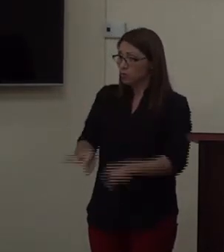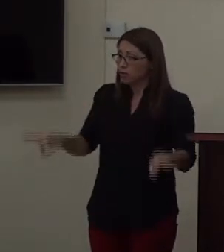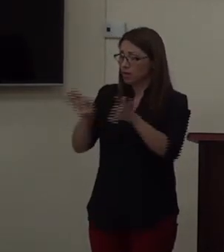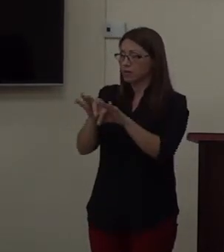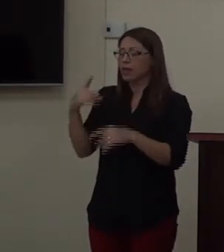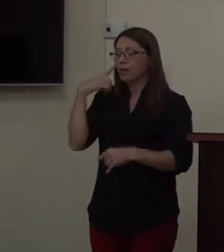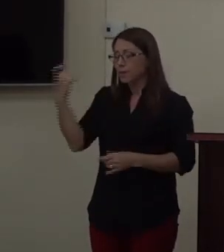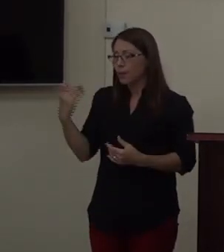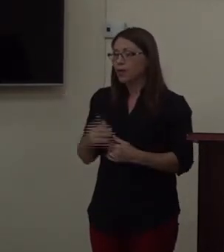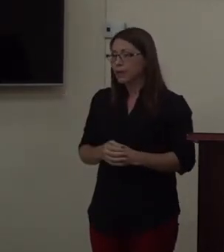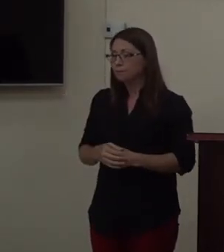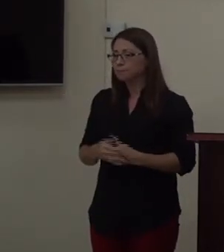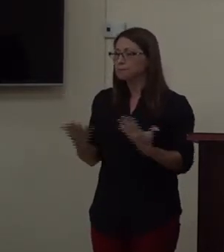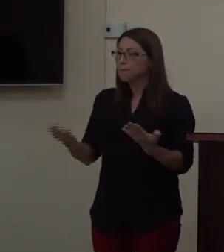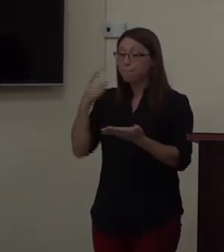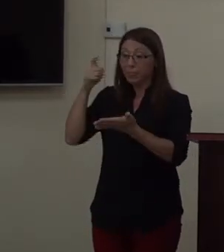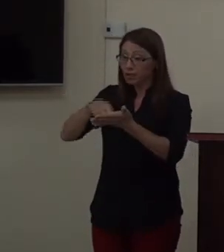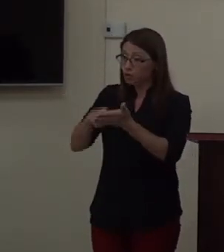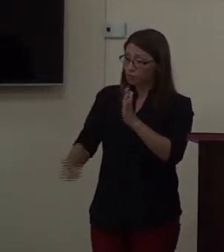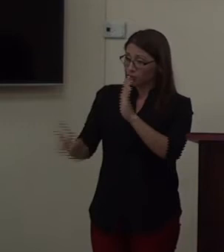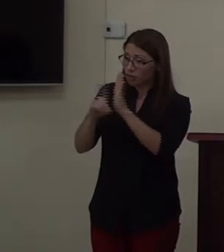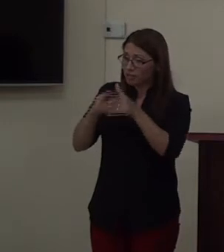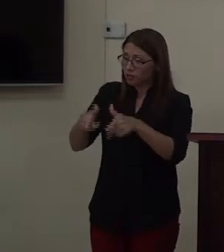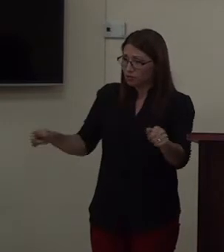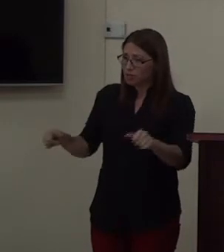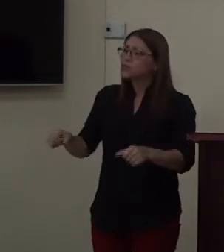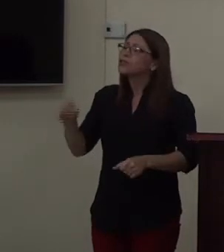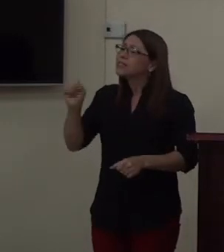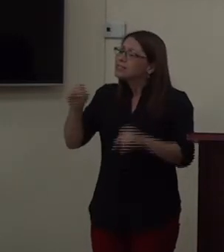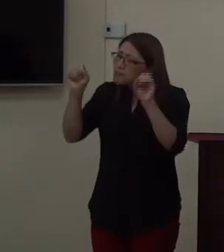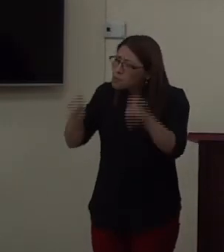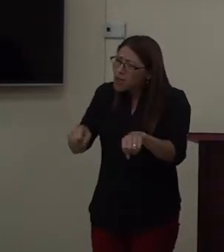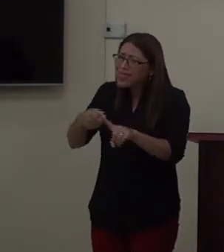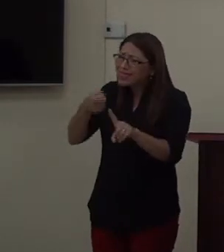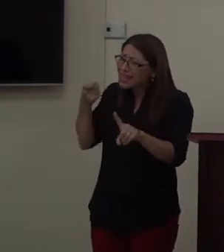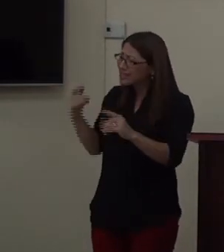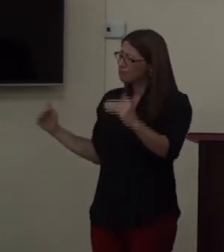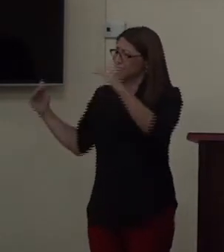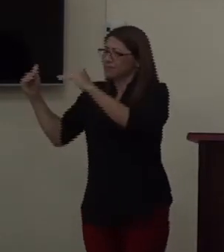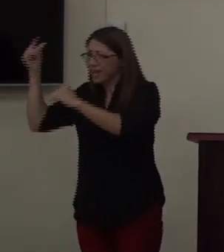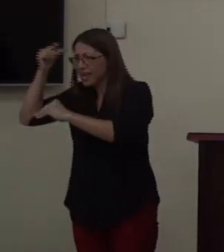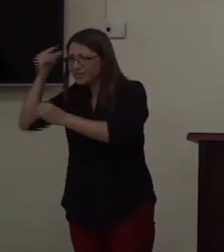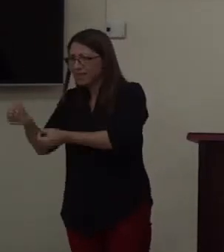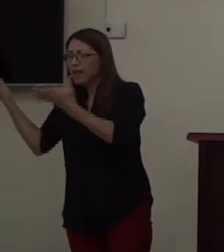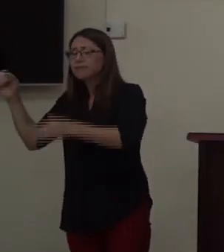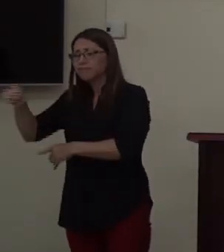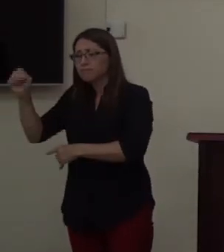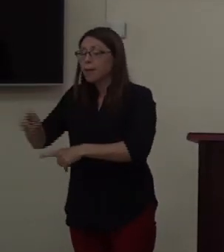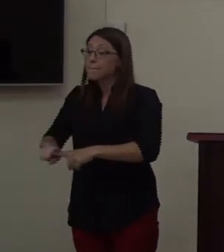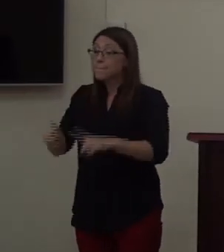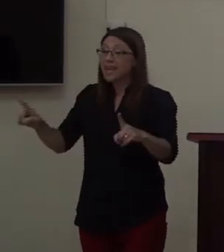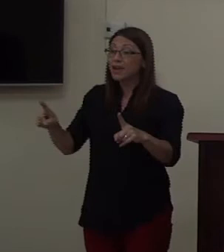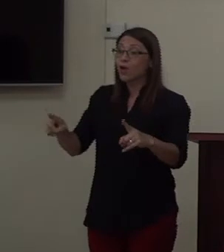porque el reconocimiento de los derechos lingüísticos sí puede venir desde la esfera estatal, ciertamente, pero al final